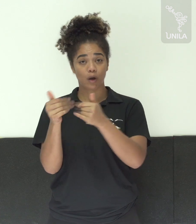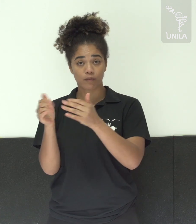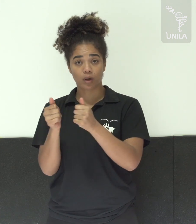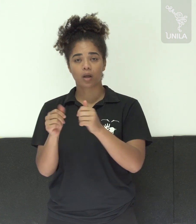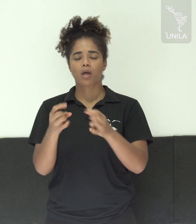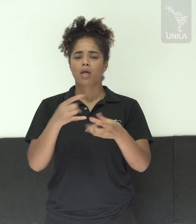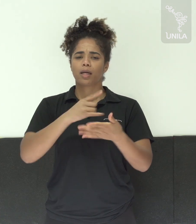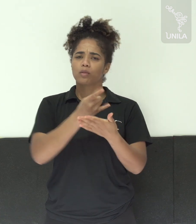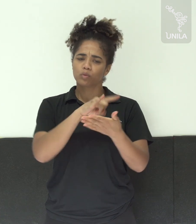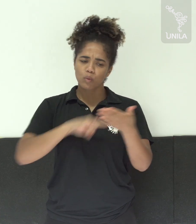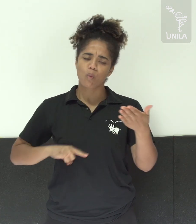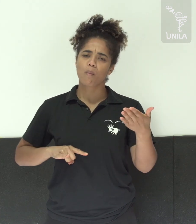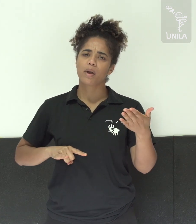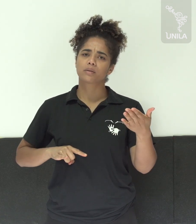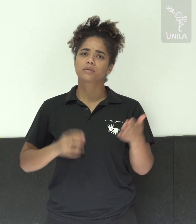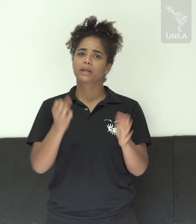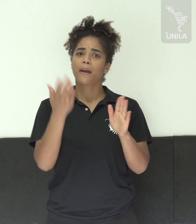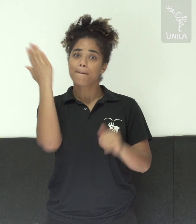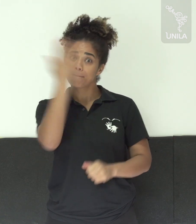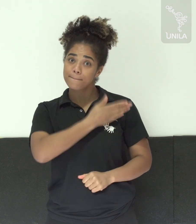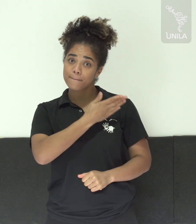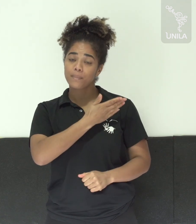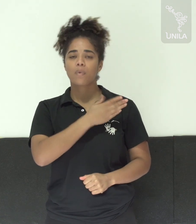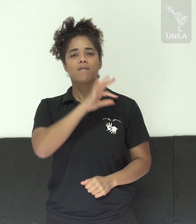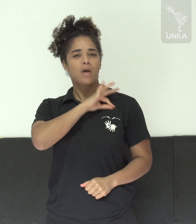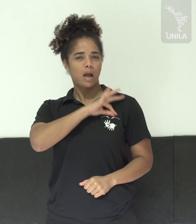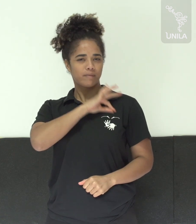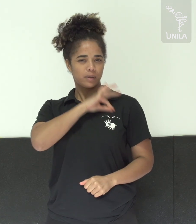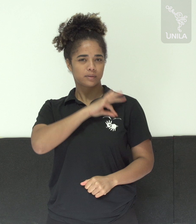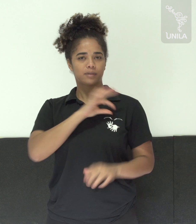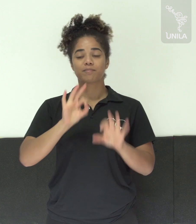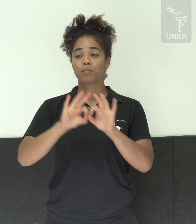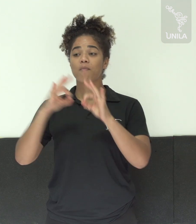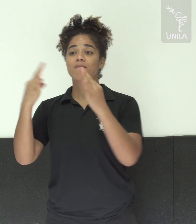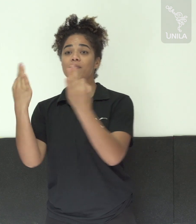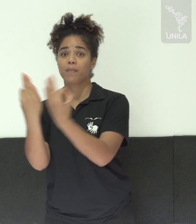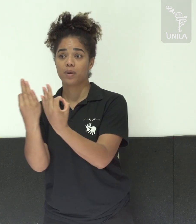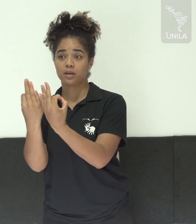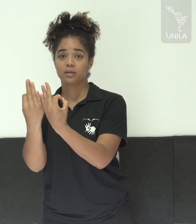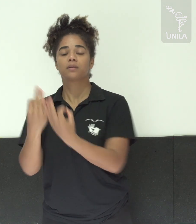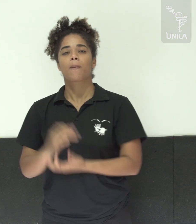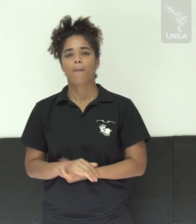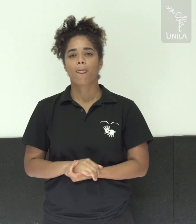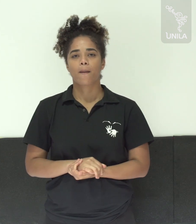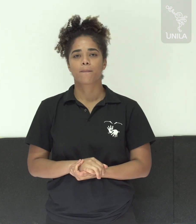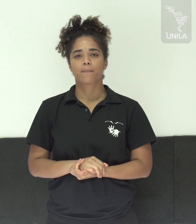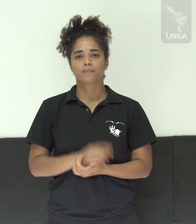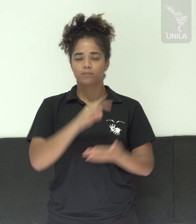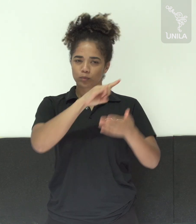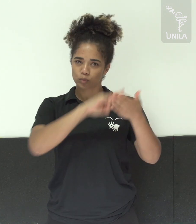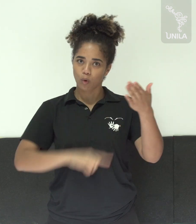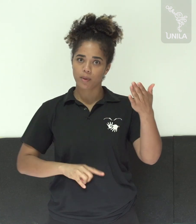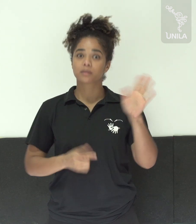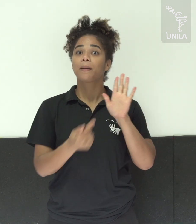familiar, devendo estes estar em conformidade com os documentos elencados no anexo 3